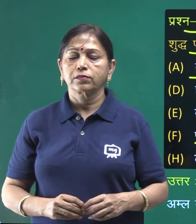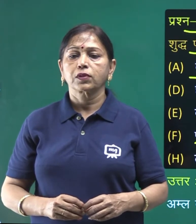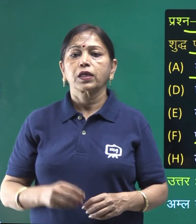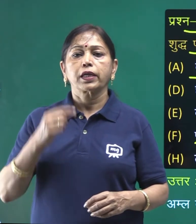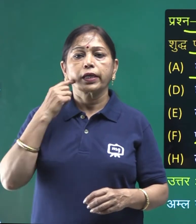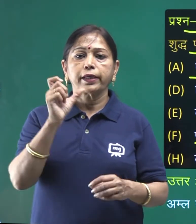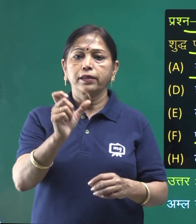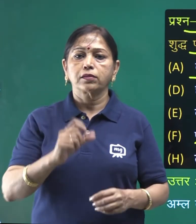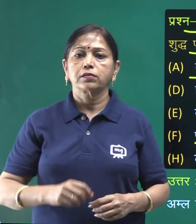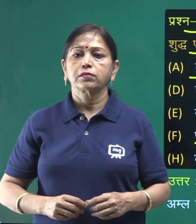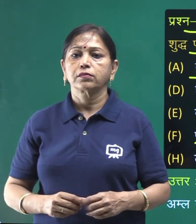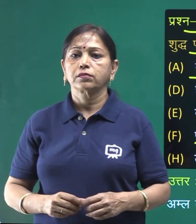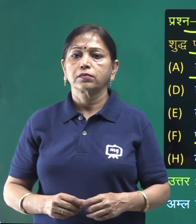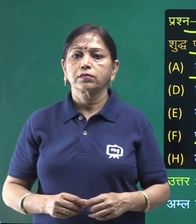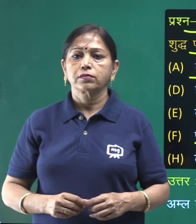ईंट,